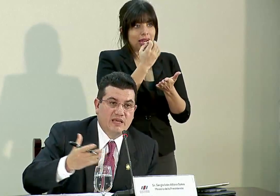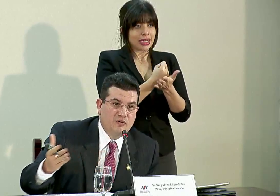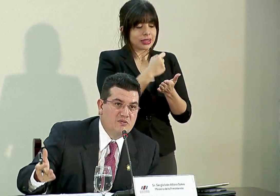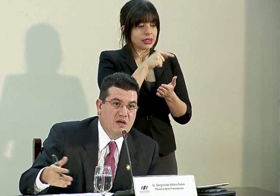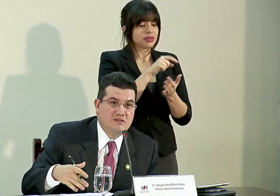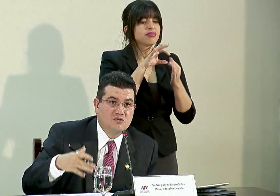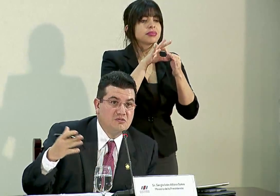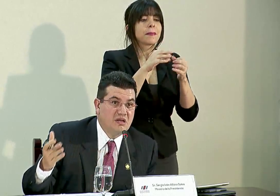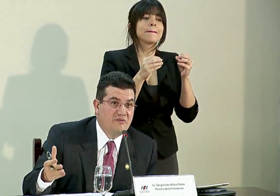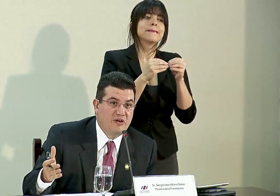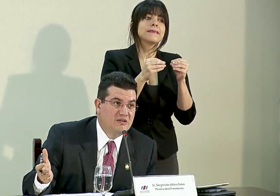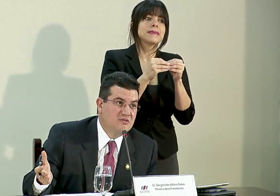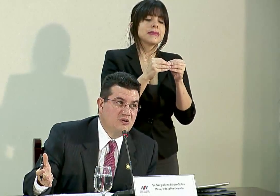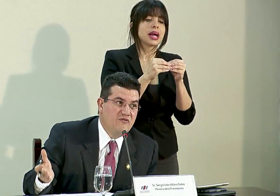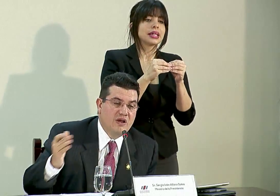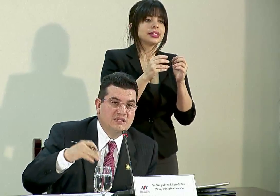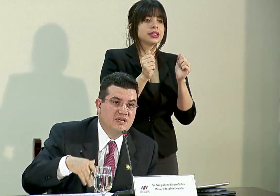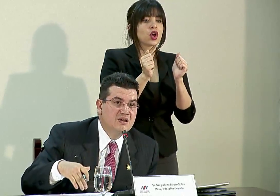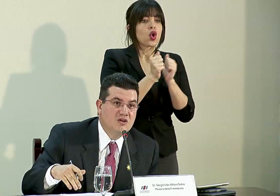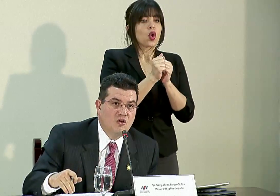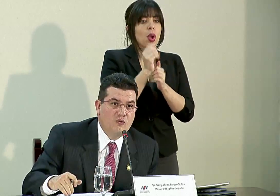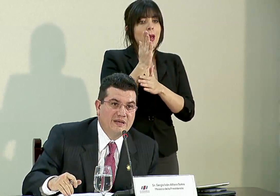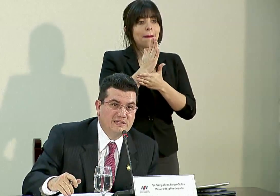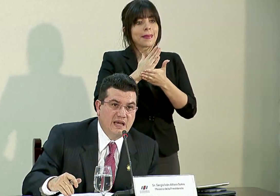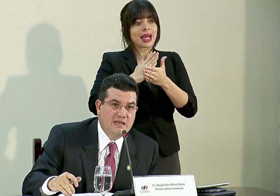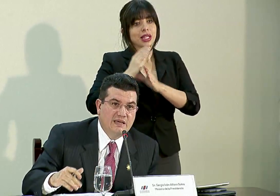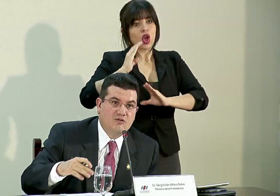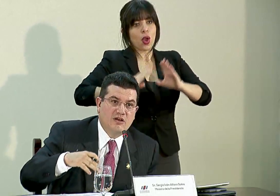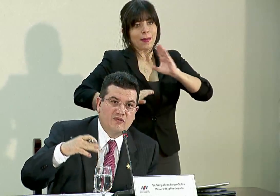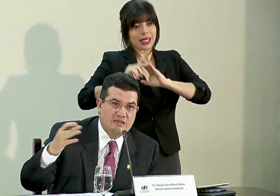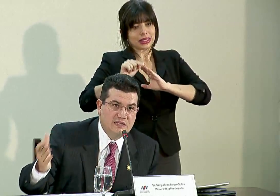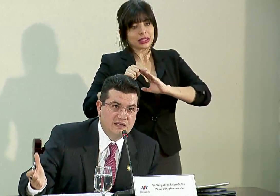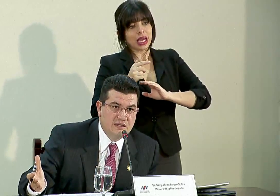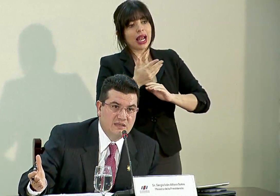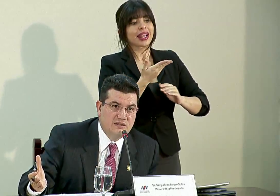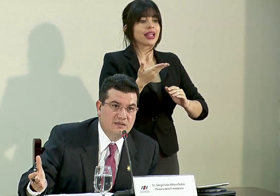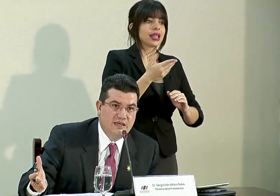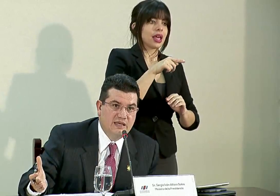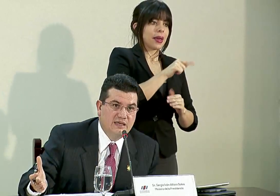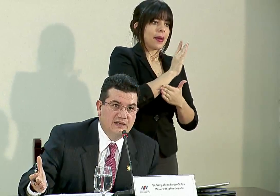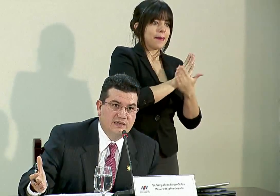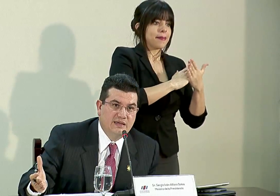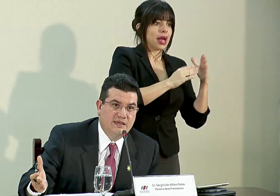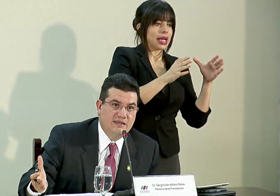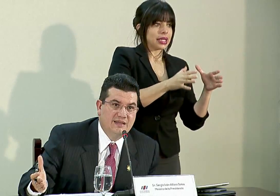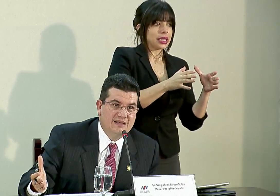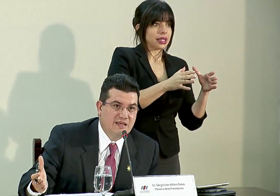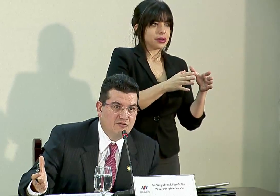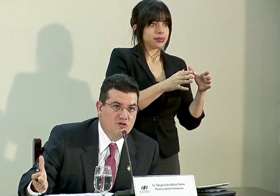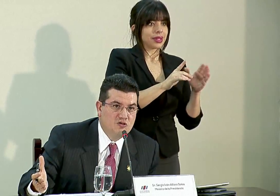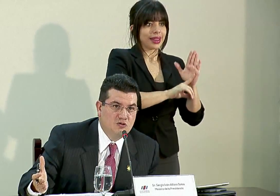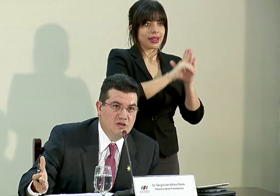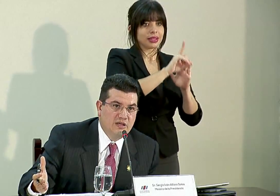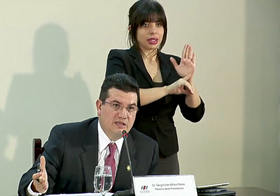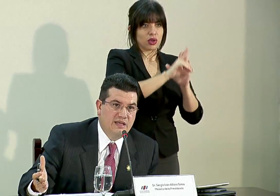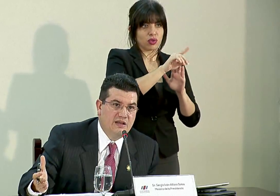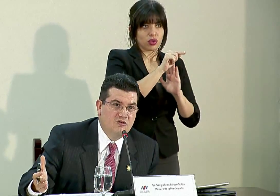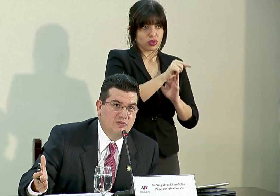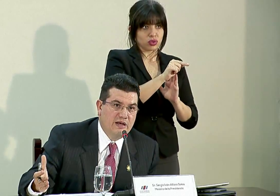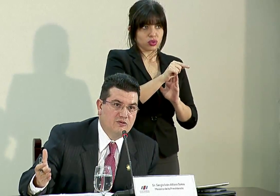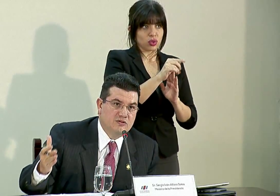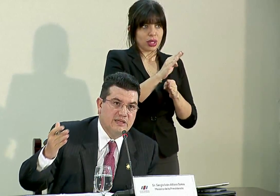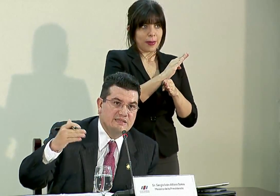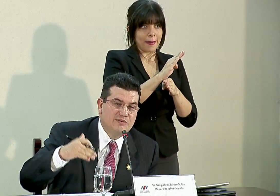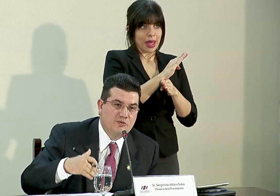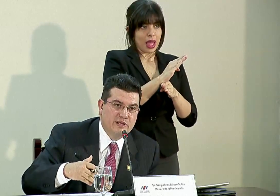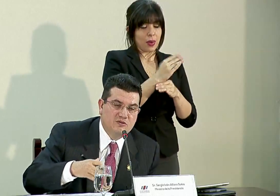tiene que ver más con la fase comercial que con la fase de desarrollo que tienen